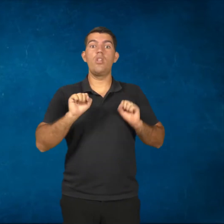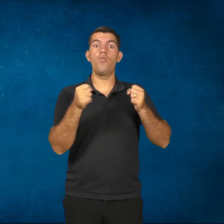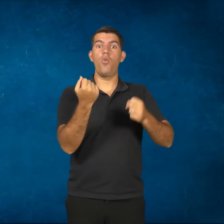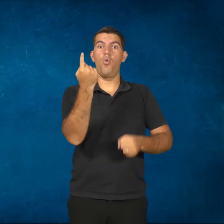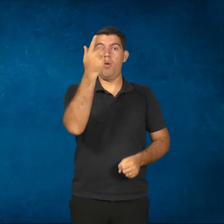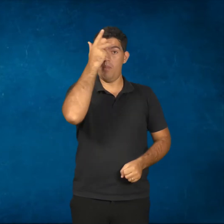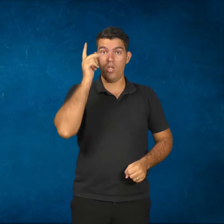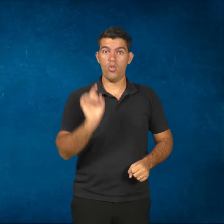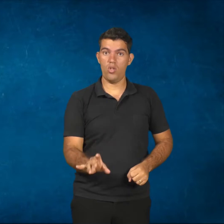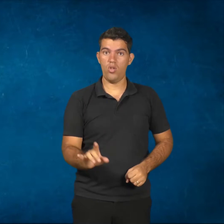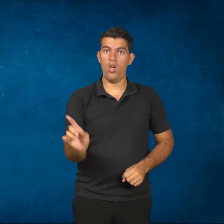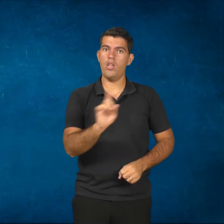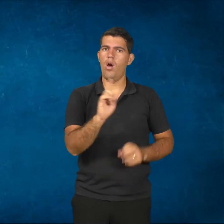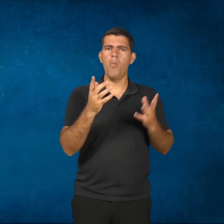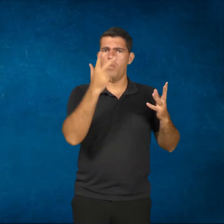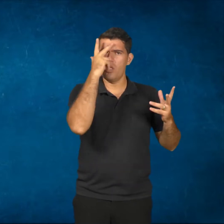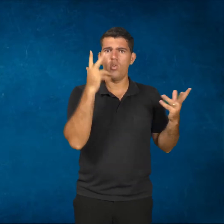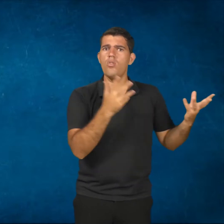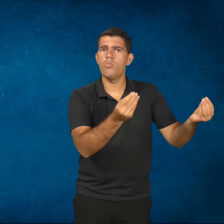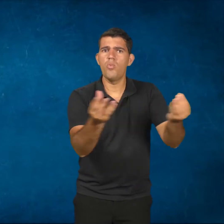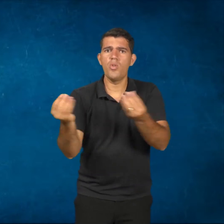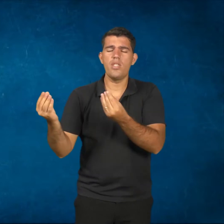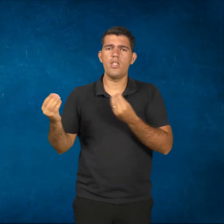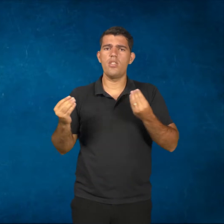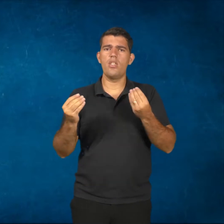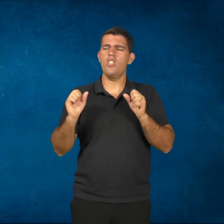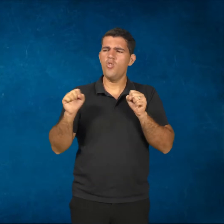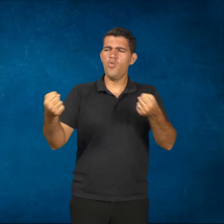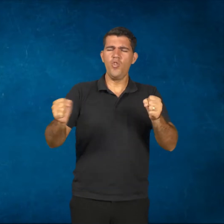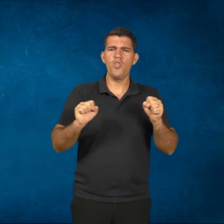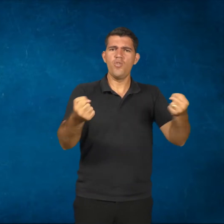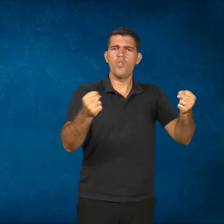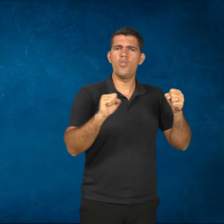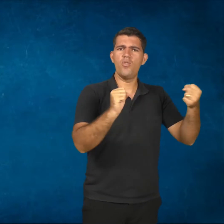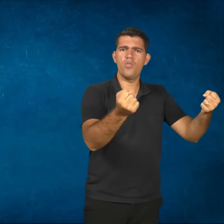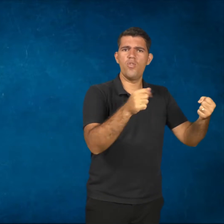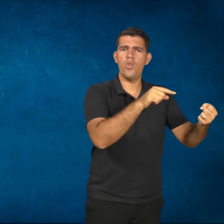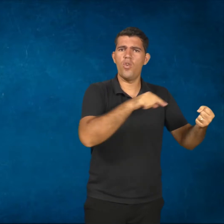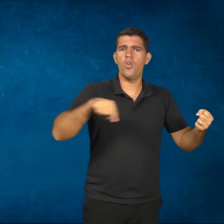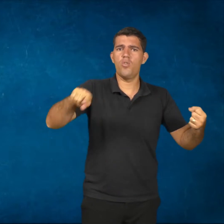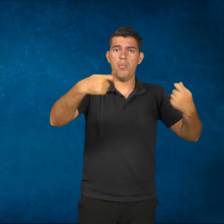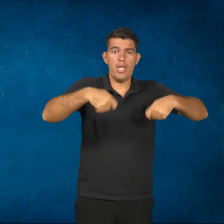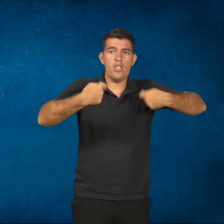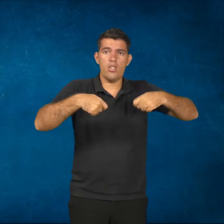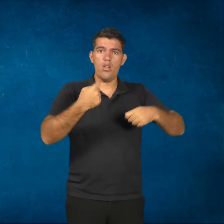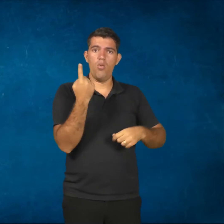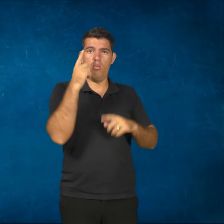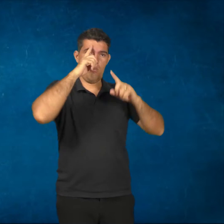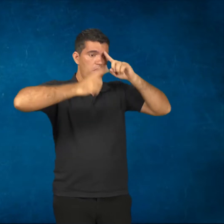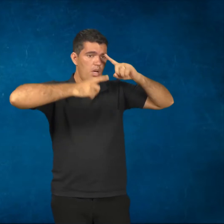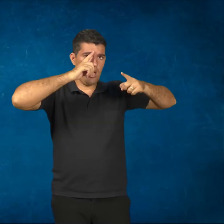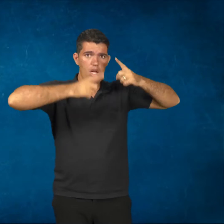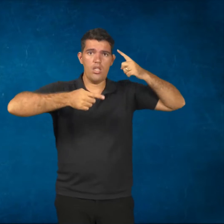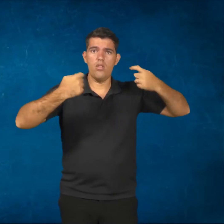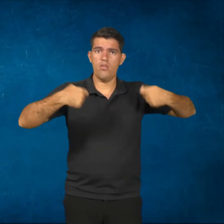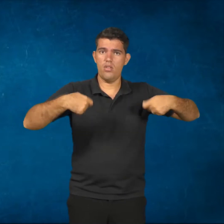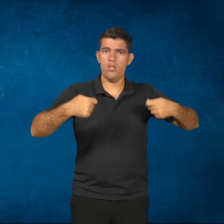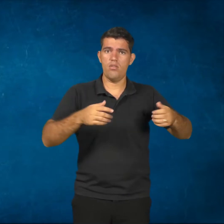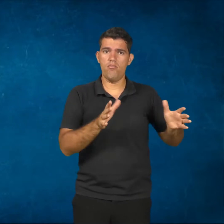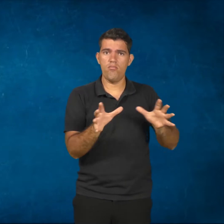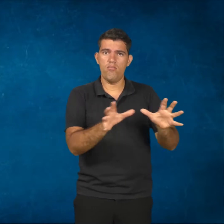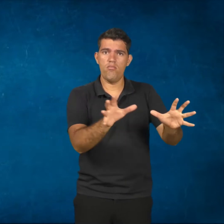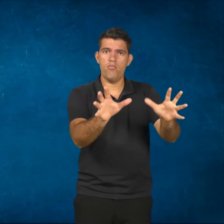apenas uma pessoa, ela envolve o esforço de muitas pessoas. Esses esforços têm que ser coordenados.